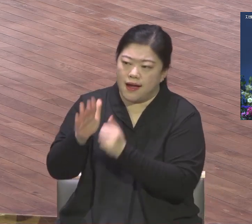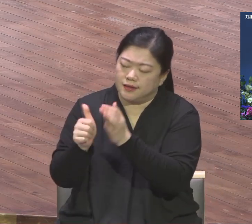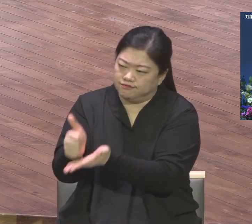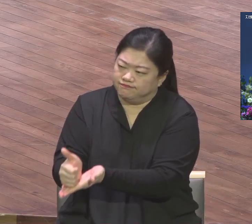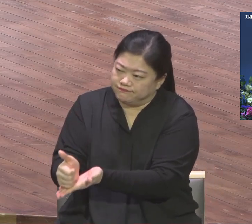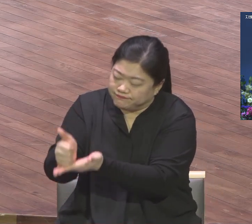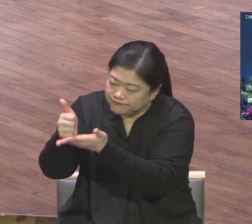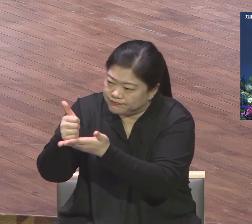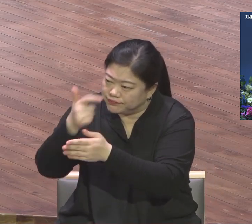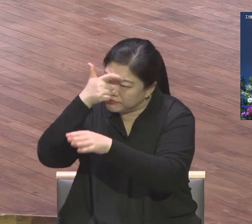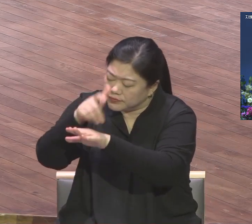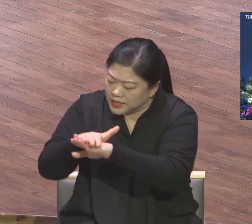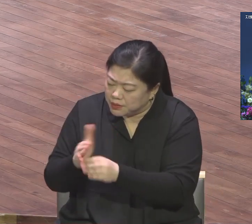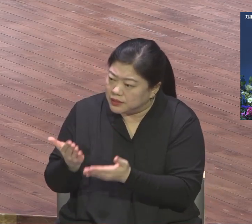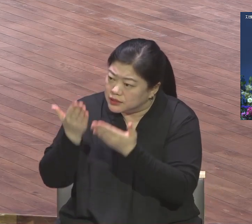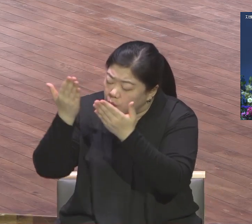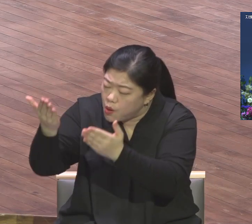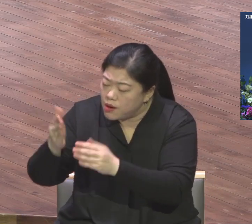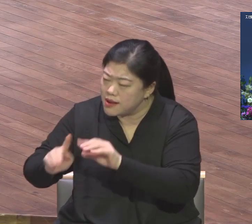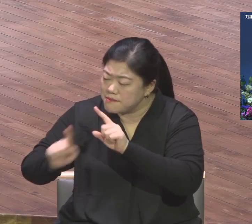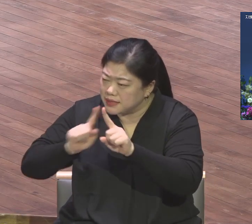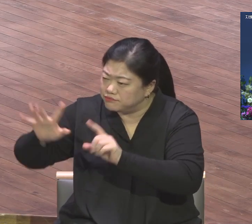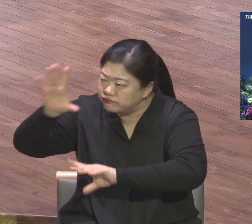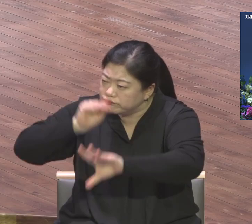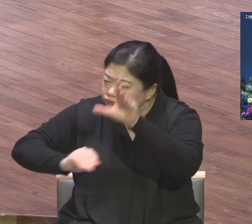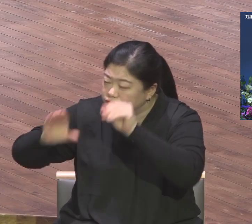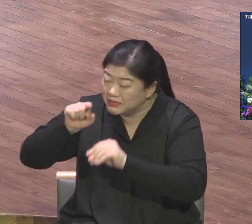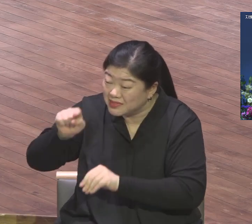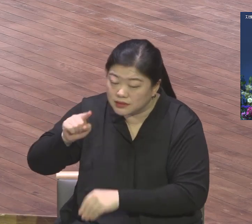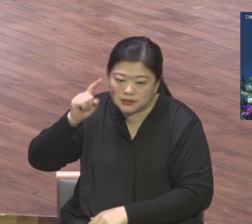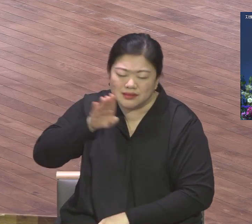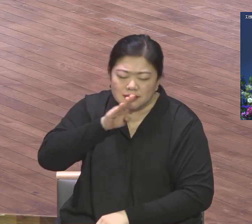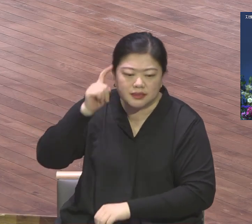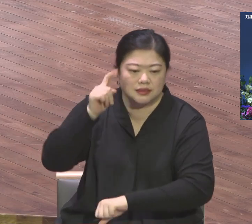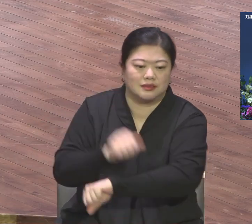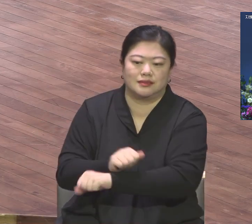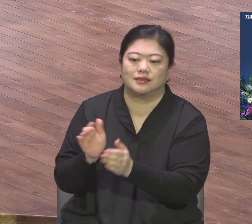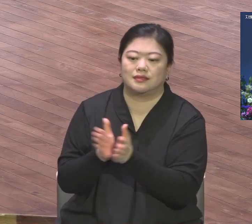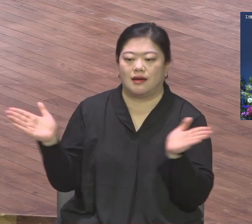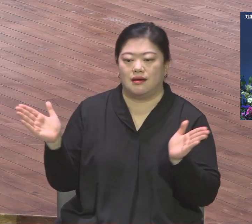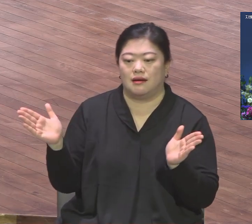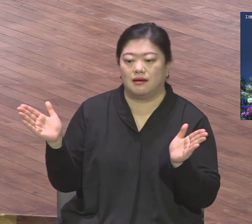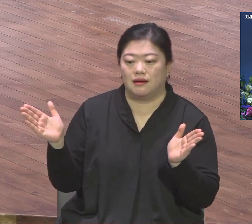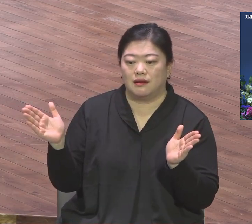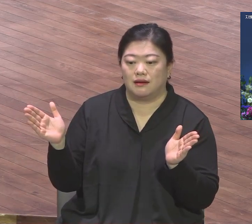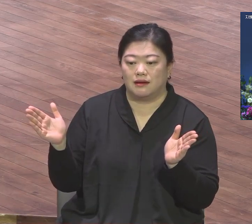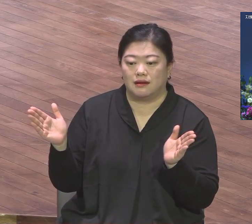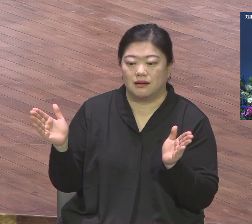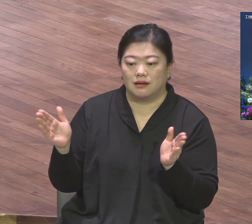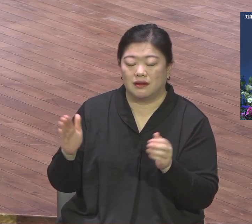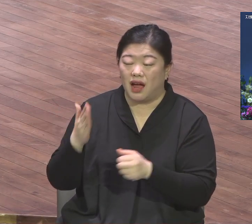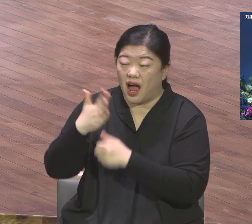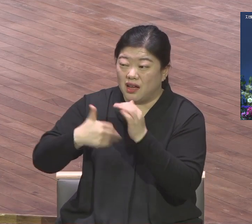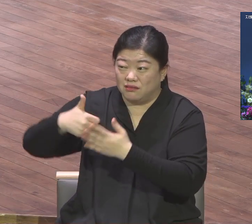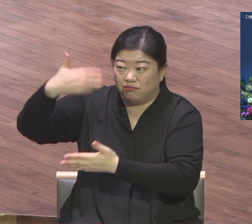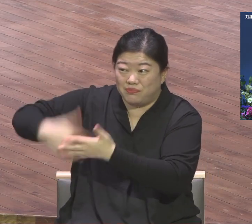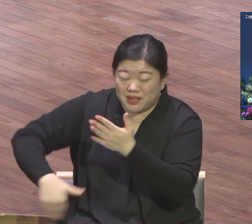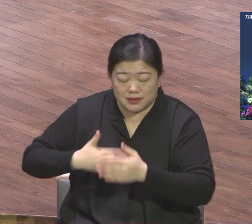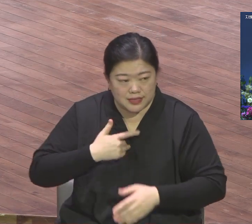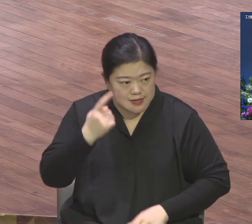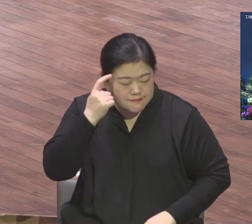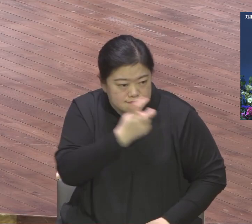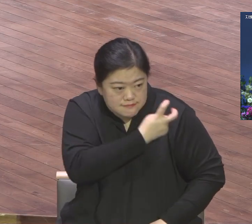것, 하나님 말씀 듣는 것이 최고의 지혜다. 하나님으로부터 주어진 이 잠언 말씀을 통해서